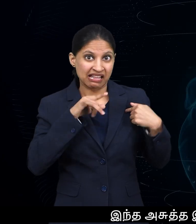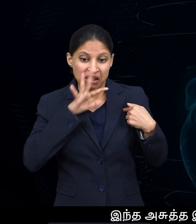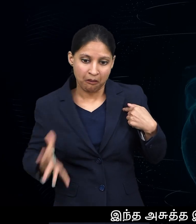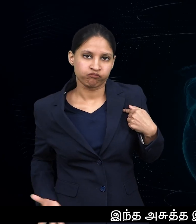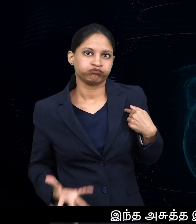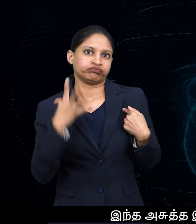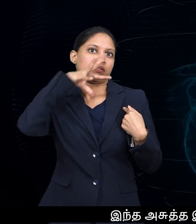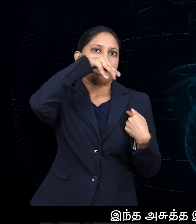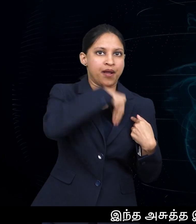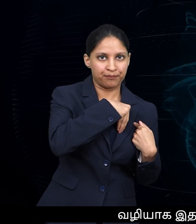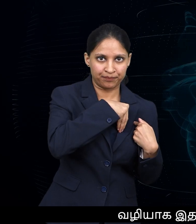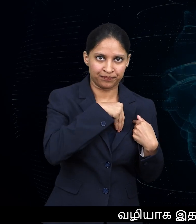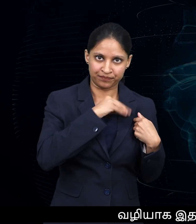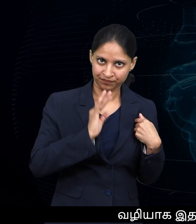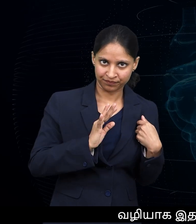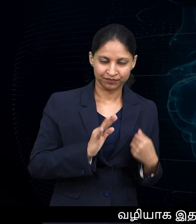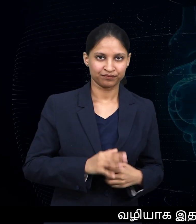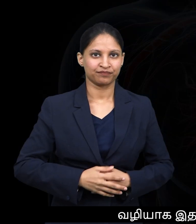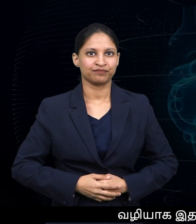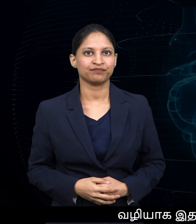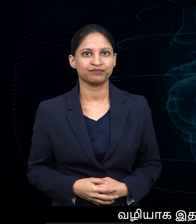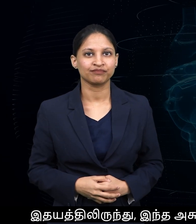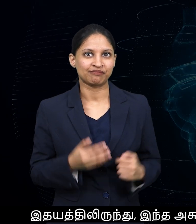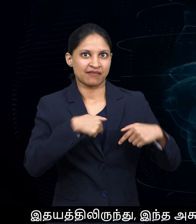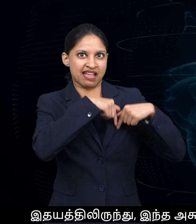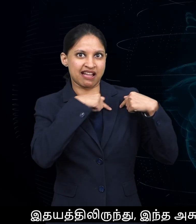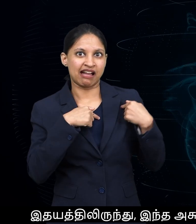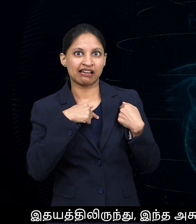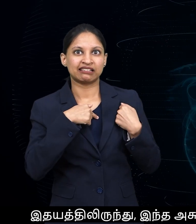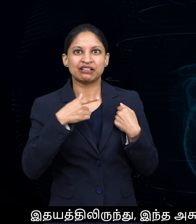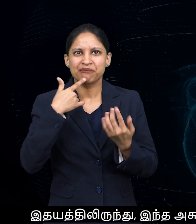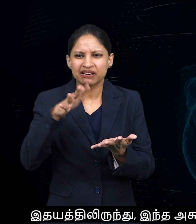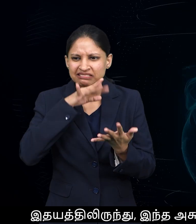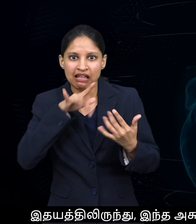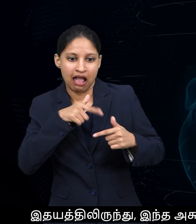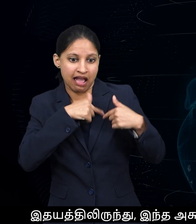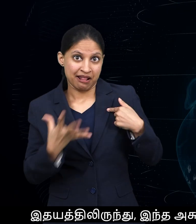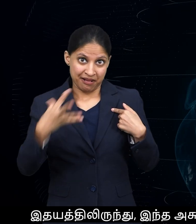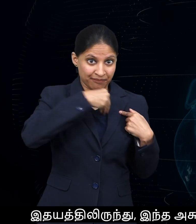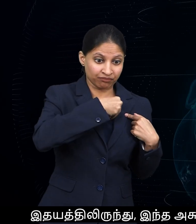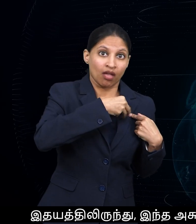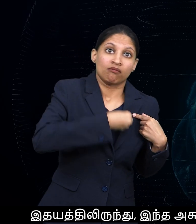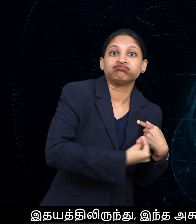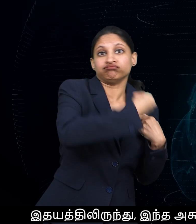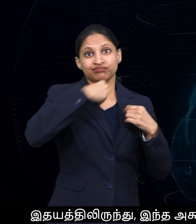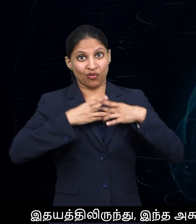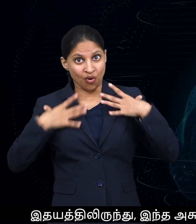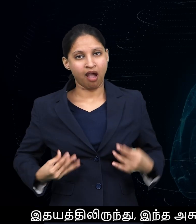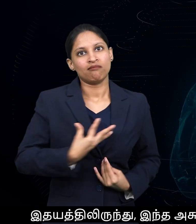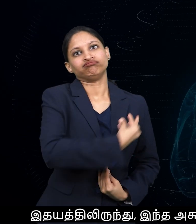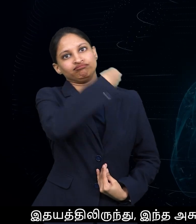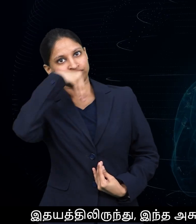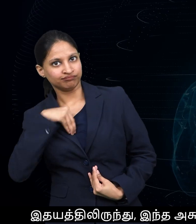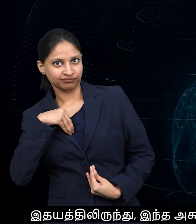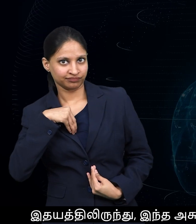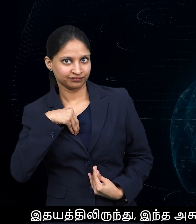இரத்த நாளங்கள் வழியாக இதயத்திற்குள் நுழைகிறது. இதயத்திலிருந்து அந்த அசுத்த ரத்தம் நுரையீரலை